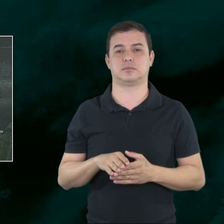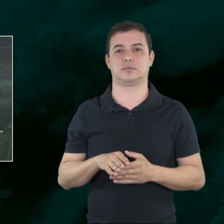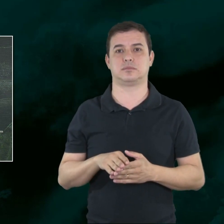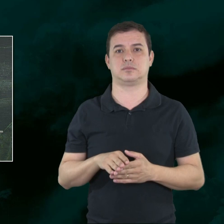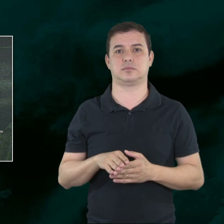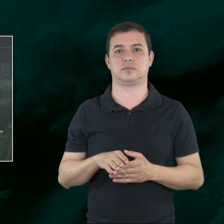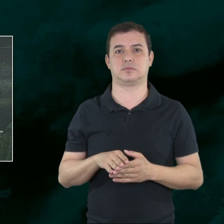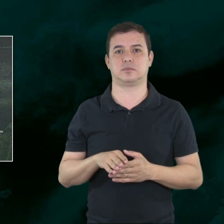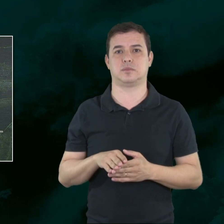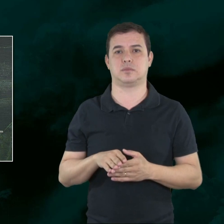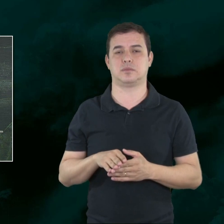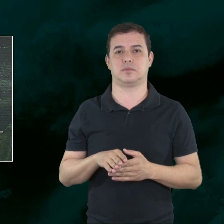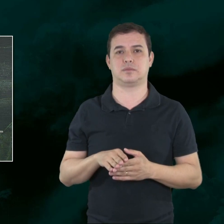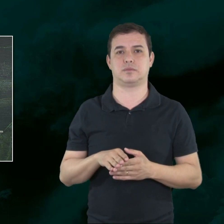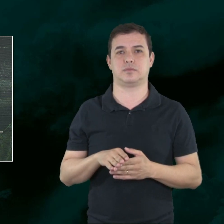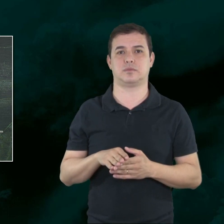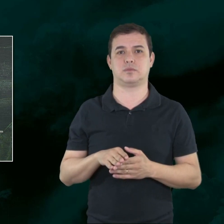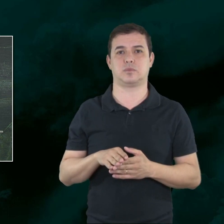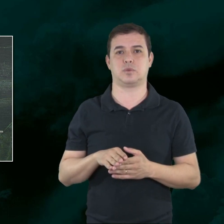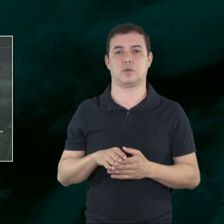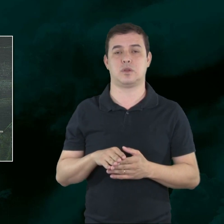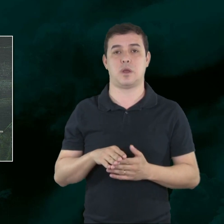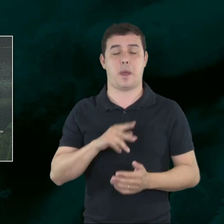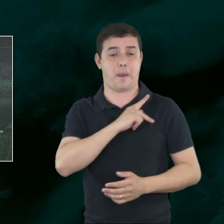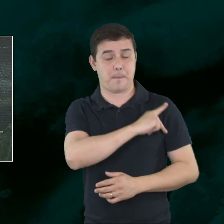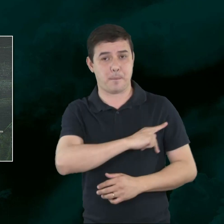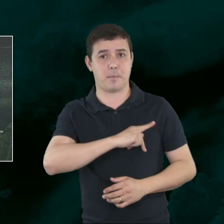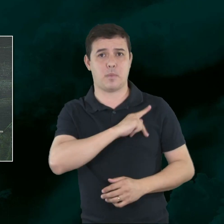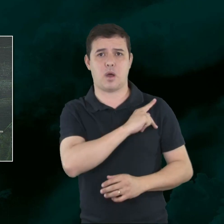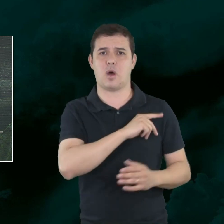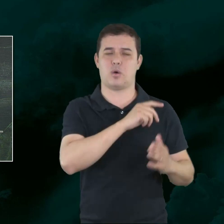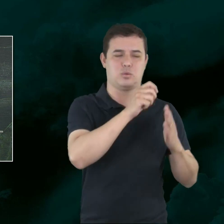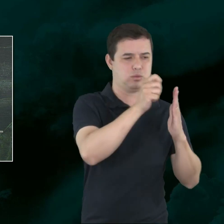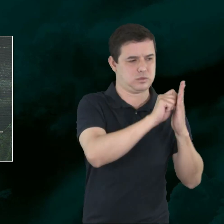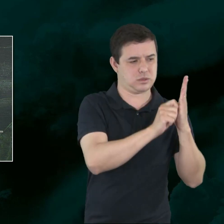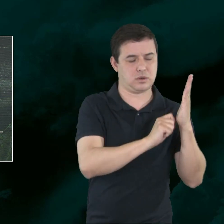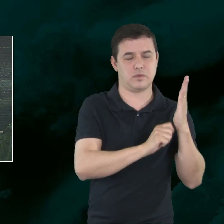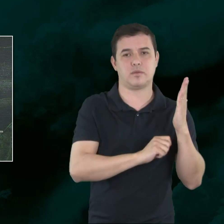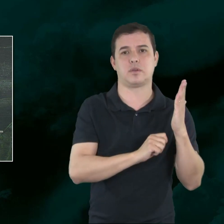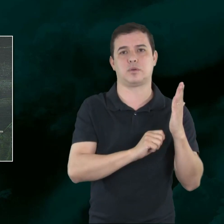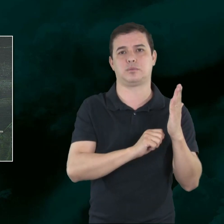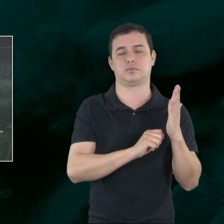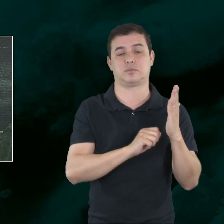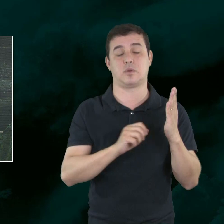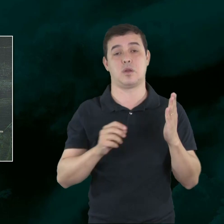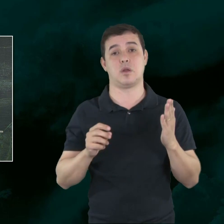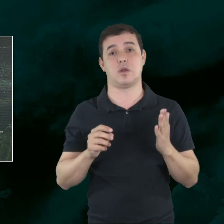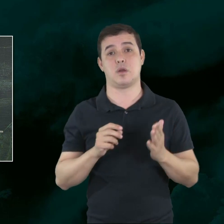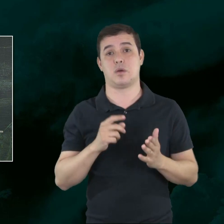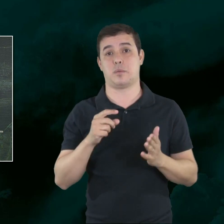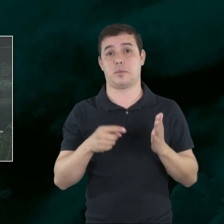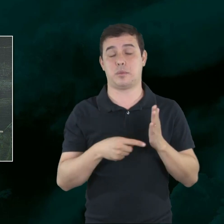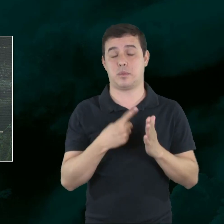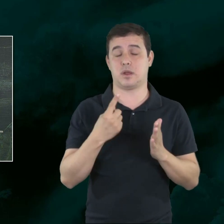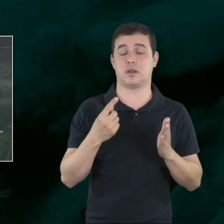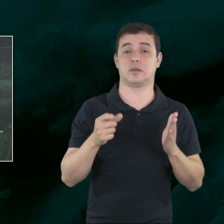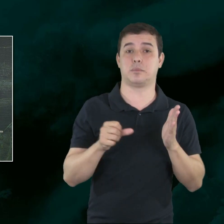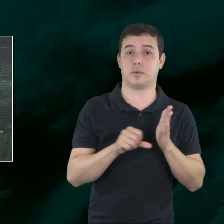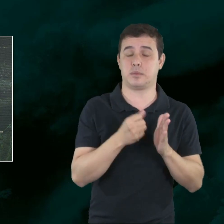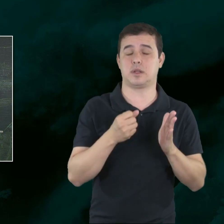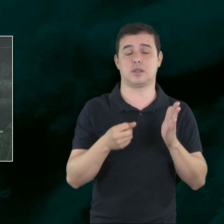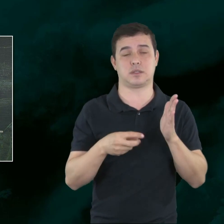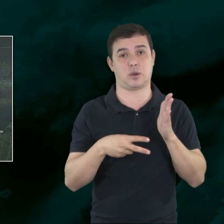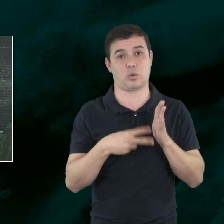do Senhor. Então, naqueles dias em que Paulo escreveu essa primeira carta e a segunda carta aos